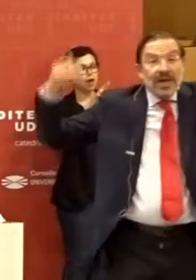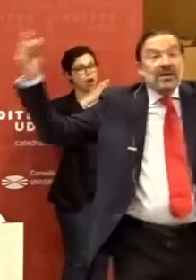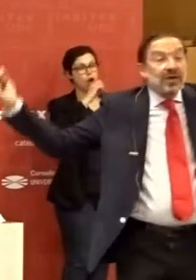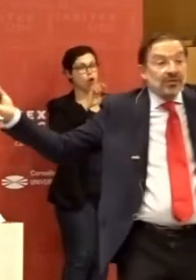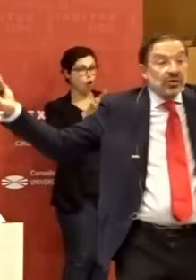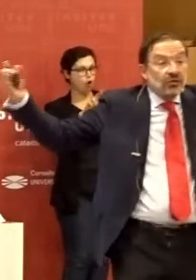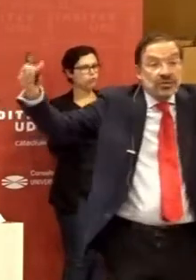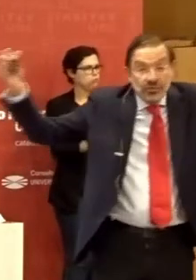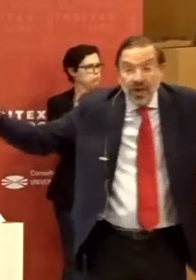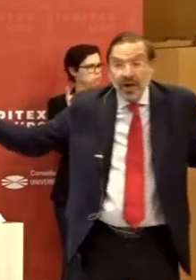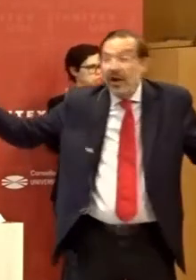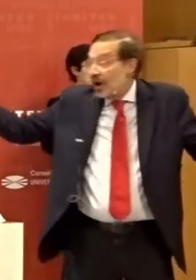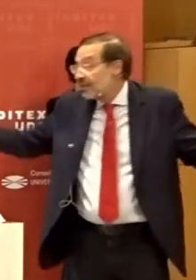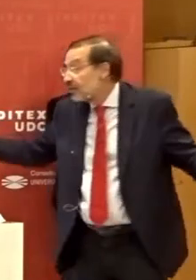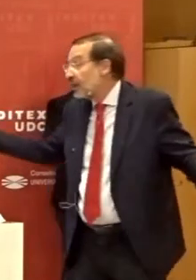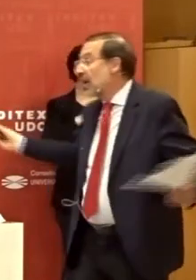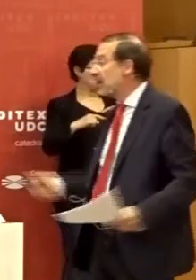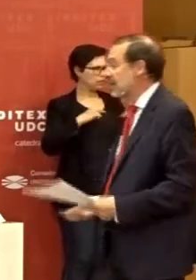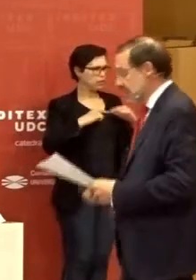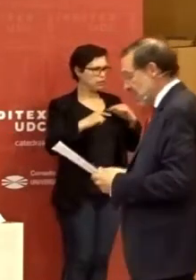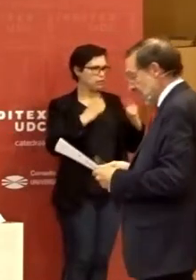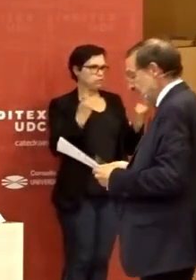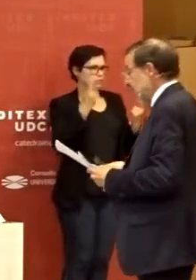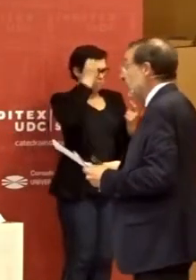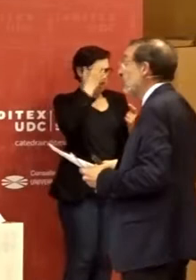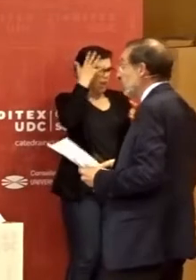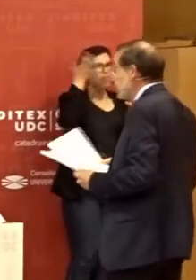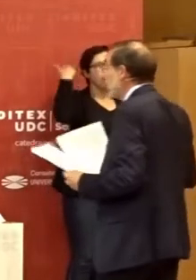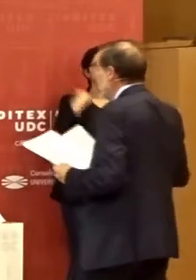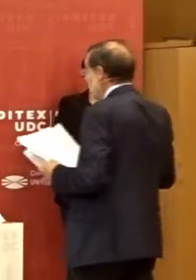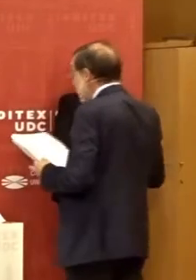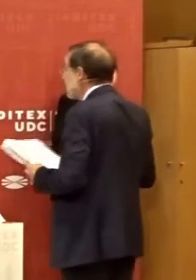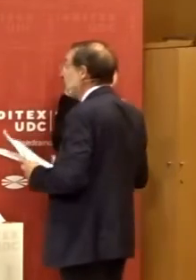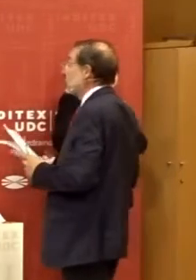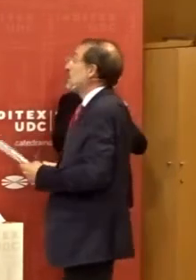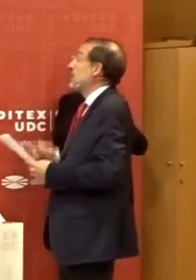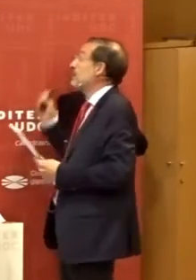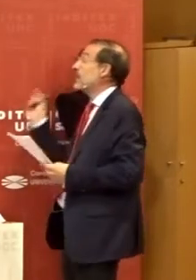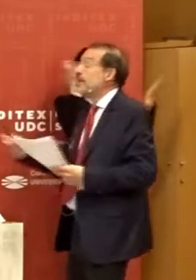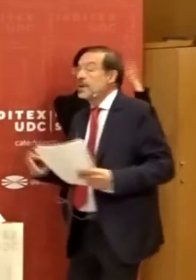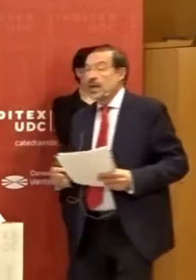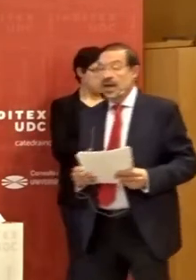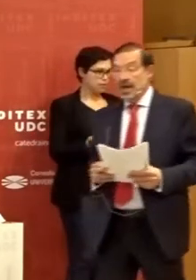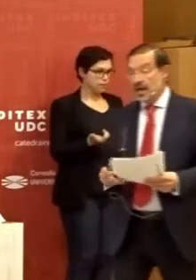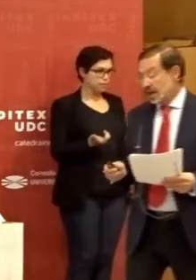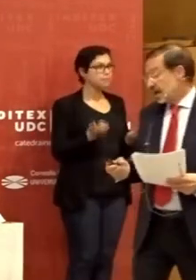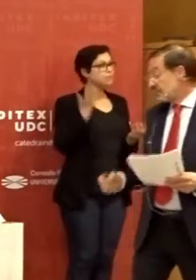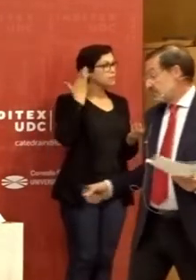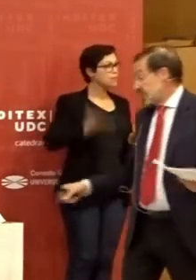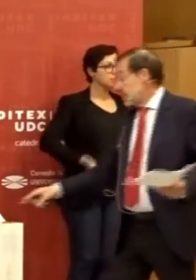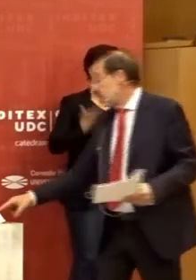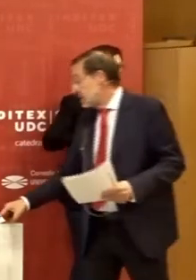que jamás habría soñado si se hubiera quedado haciendo manualidades en el centro, ¿no? Por tanto, es importante también que